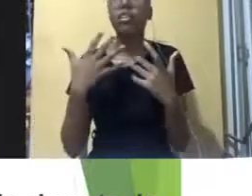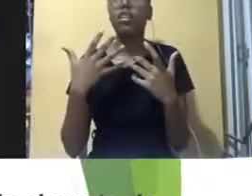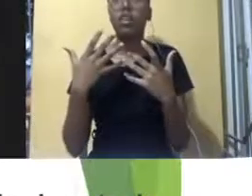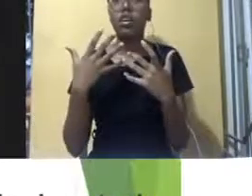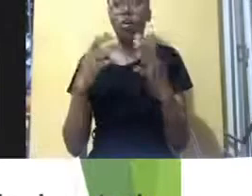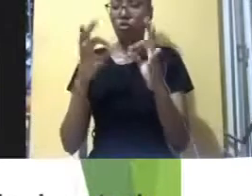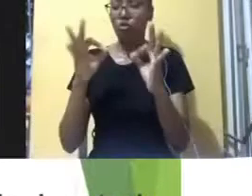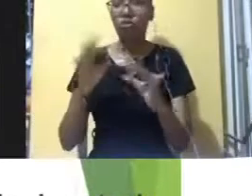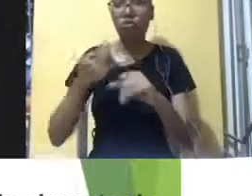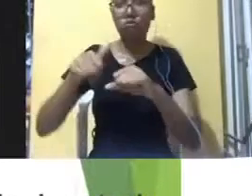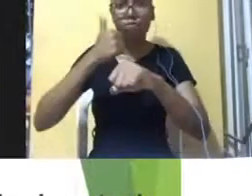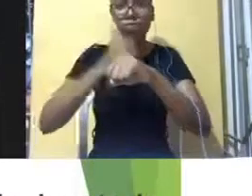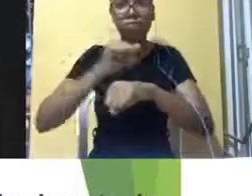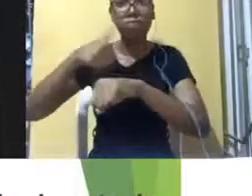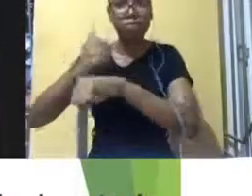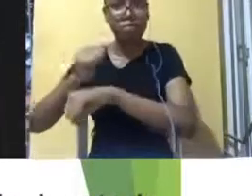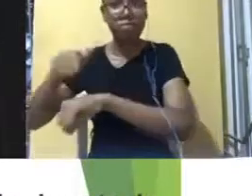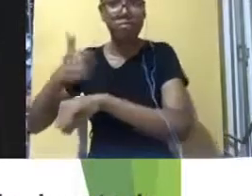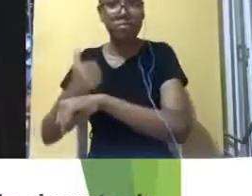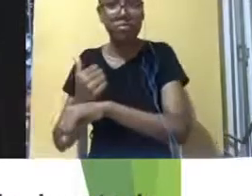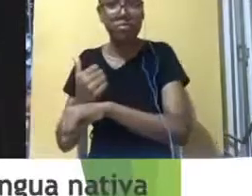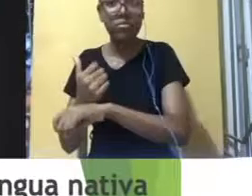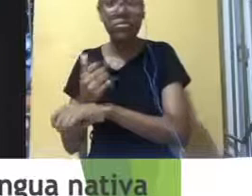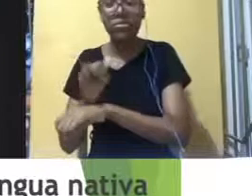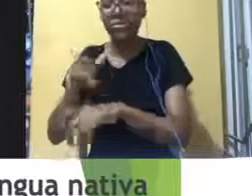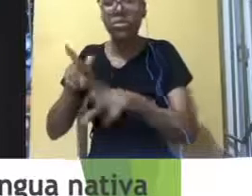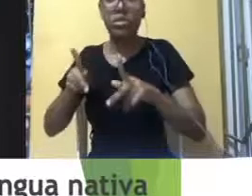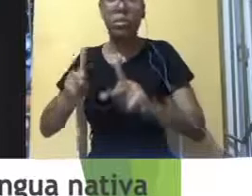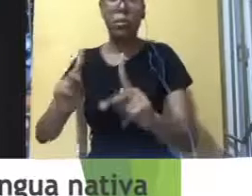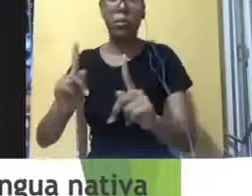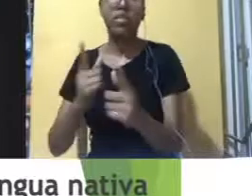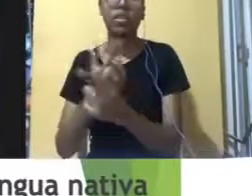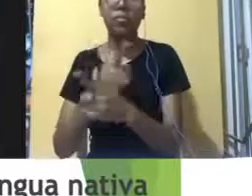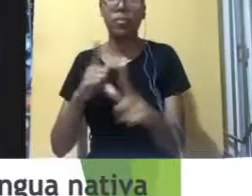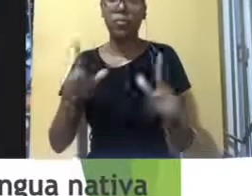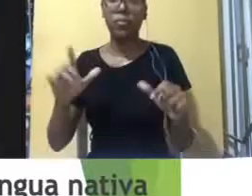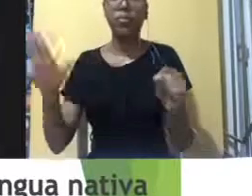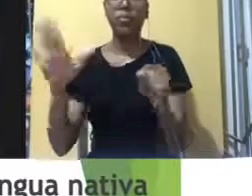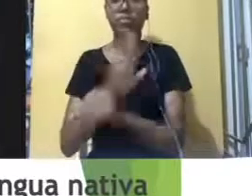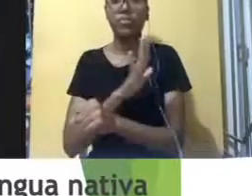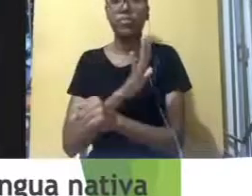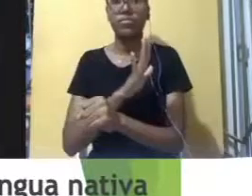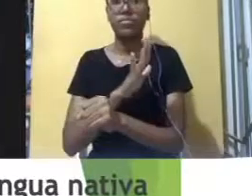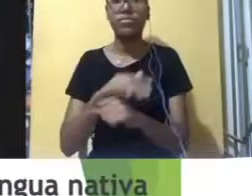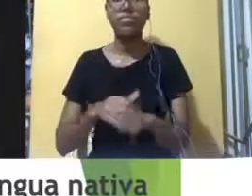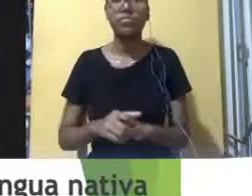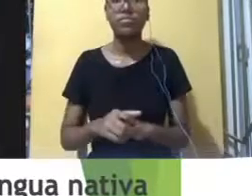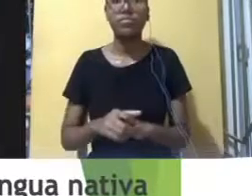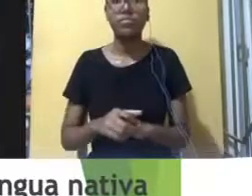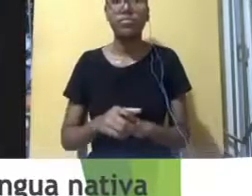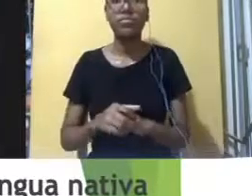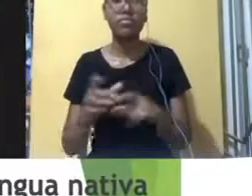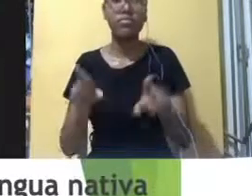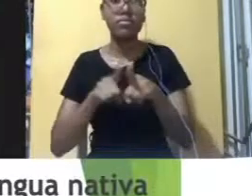hace una lengua completa. Ya eso es otro tema también. Bueno, la lengua de señas es la